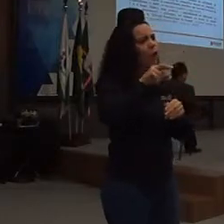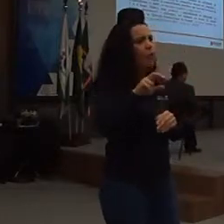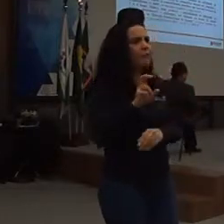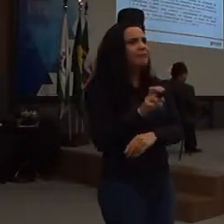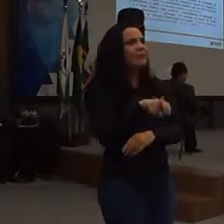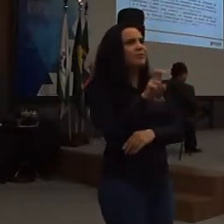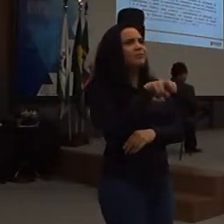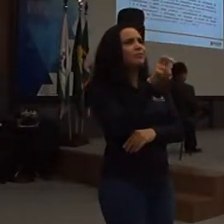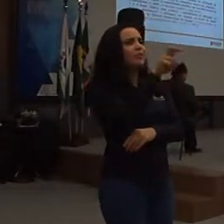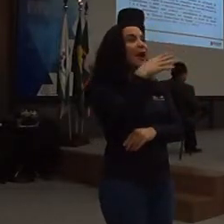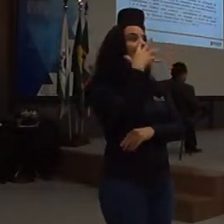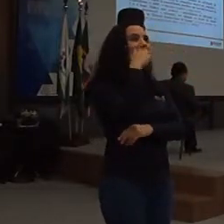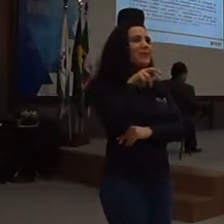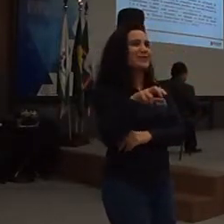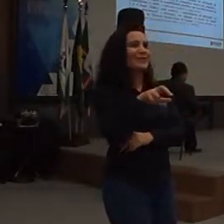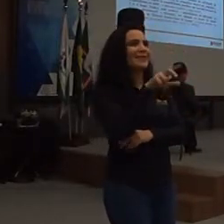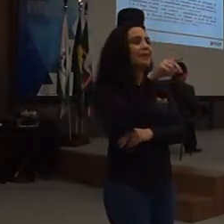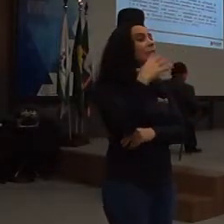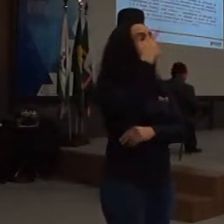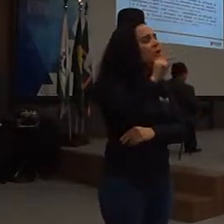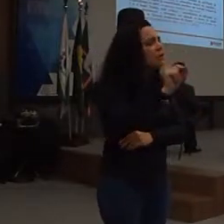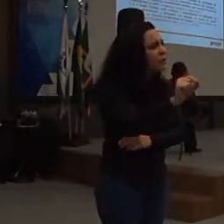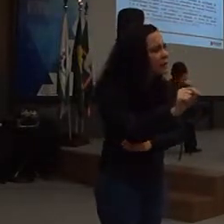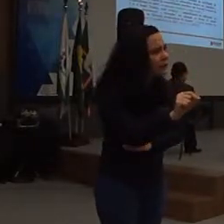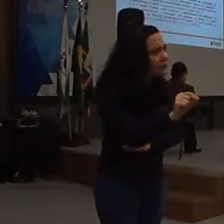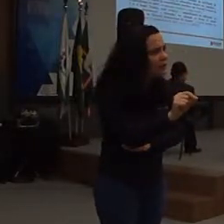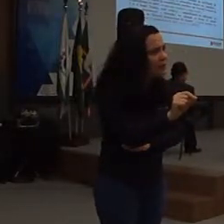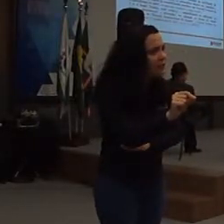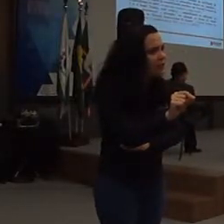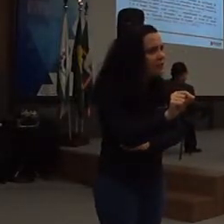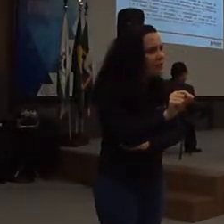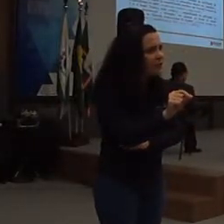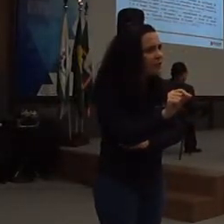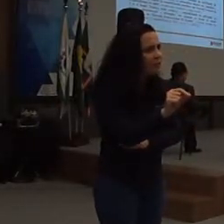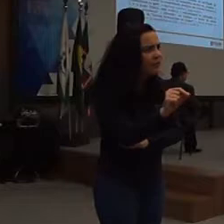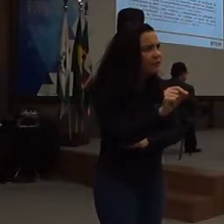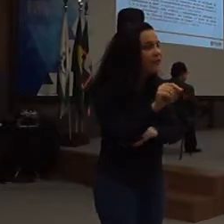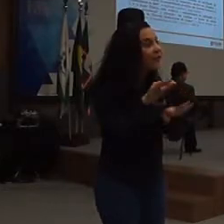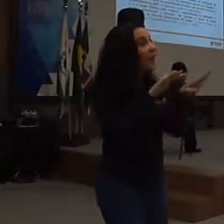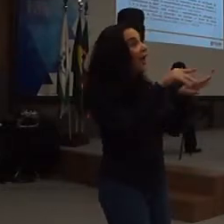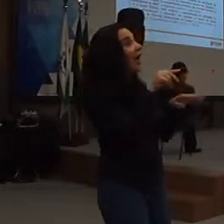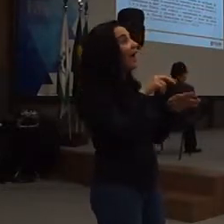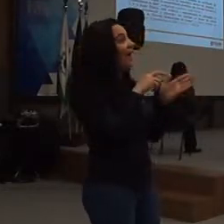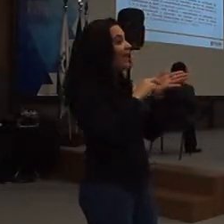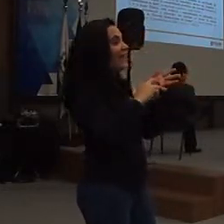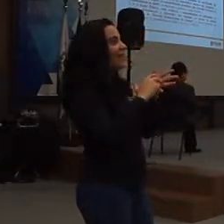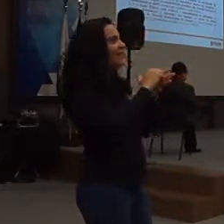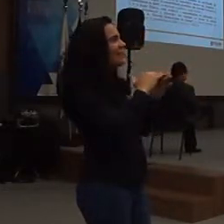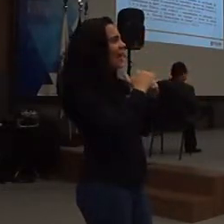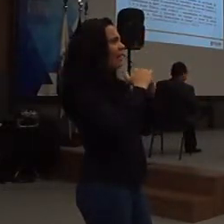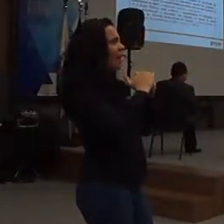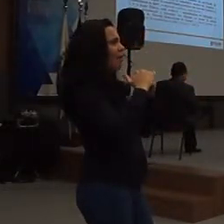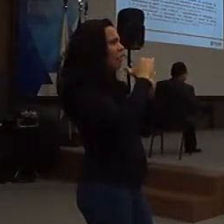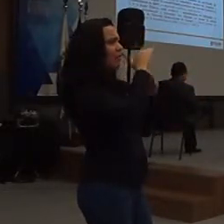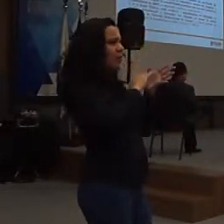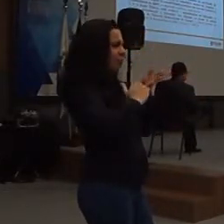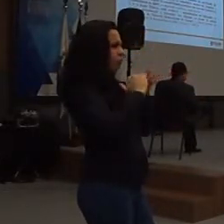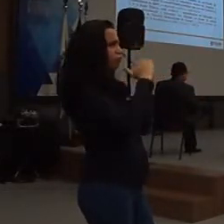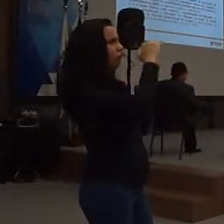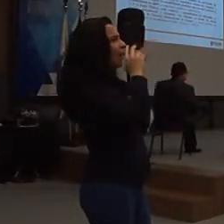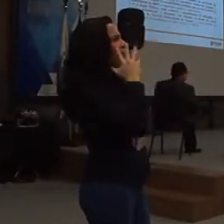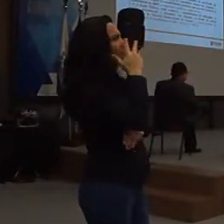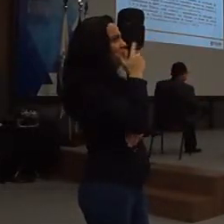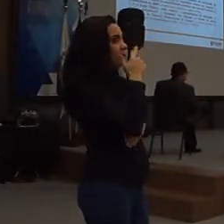Ficou bonito, mas não resolveu. É bonito para quem? Esse bonito é bonito para todas